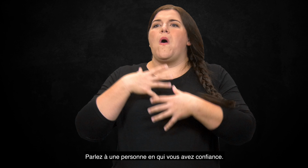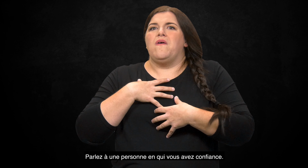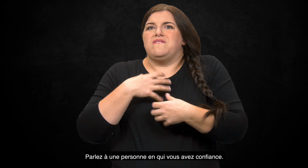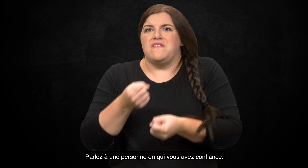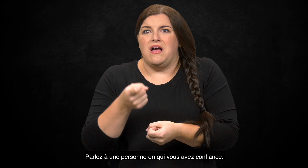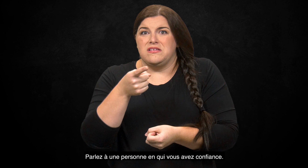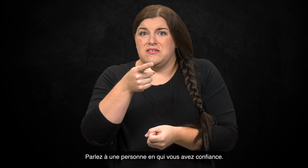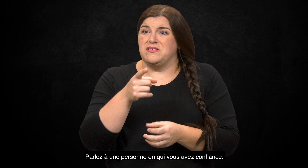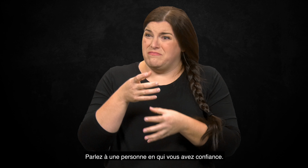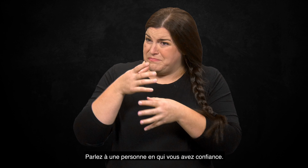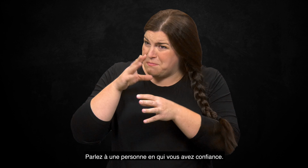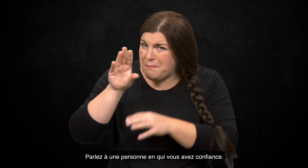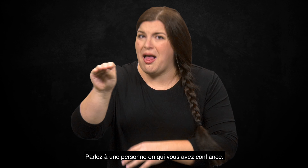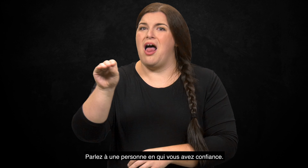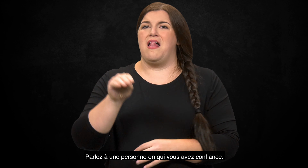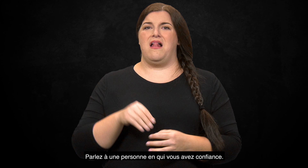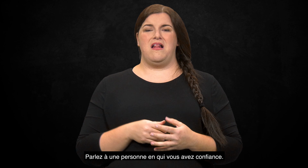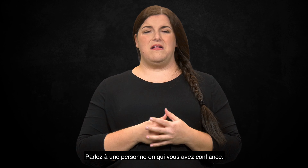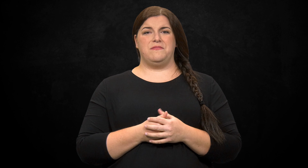Parlez à une personne en qui vous avez confiance.